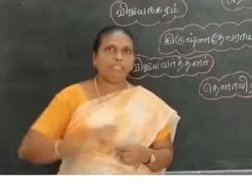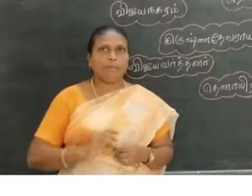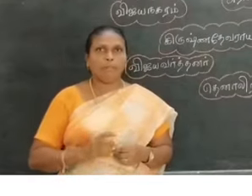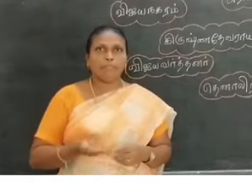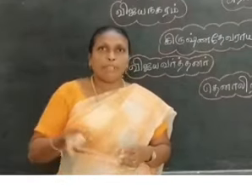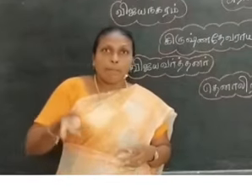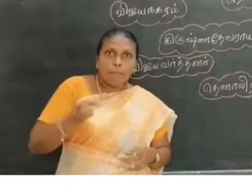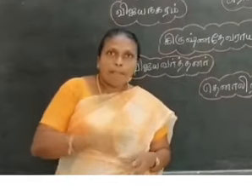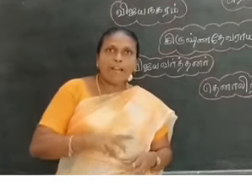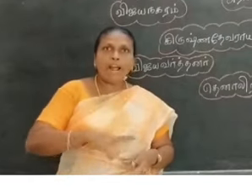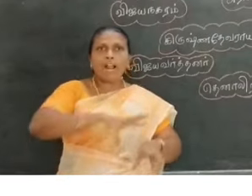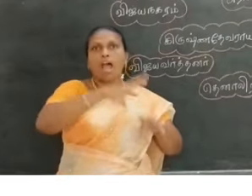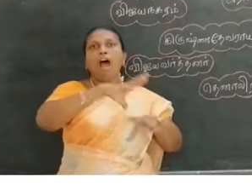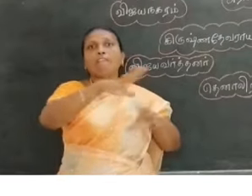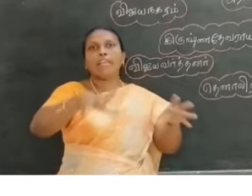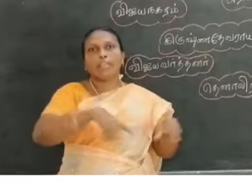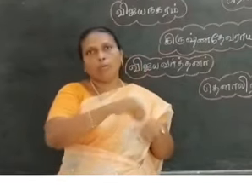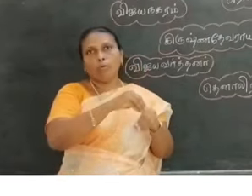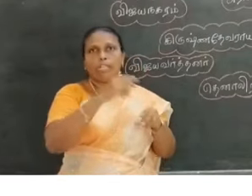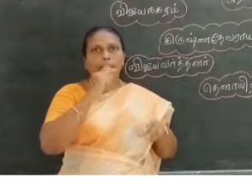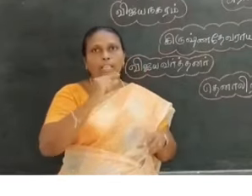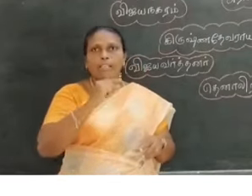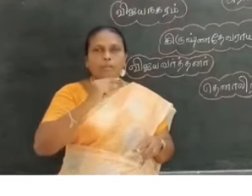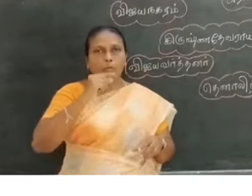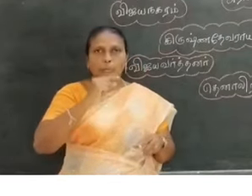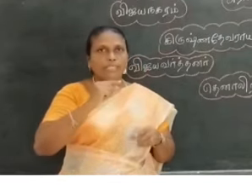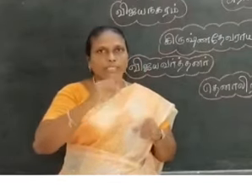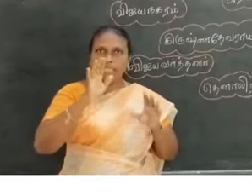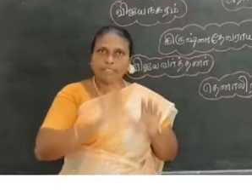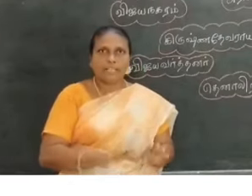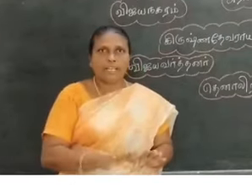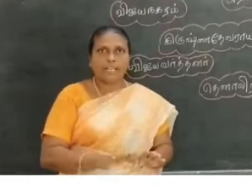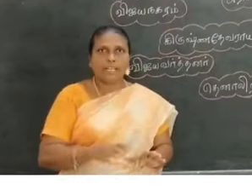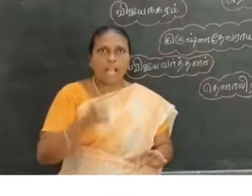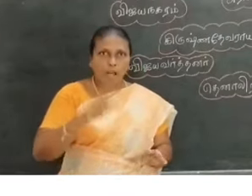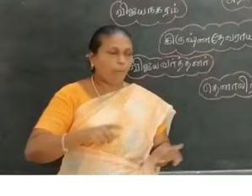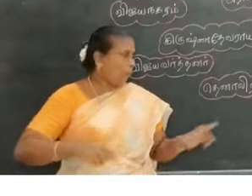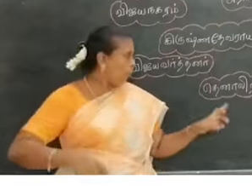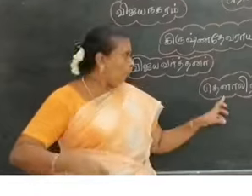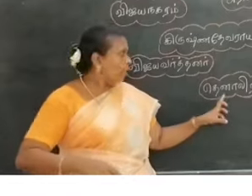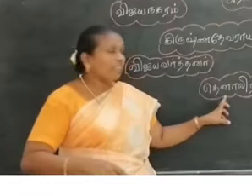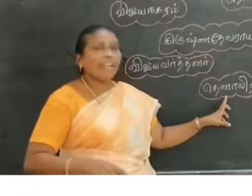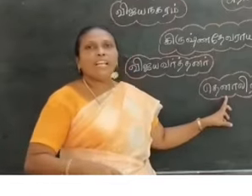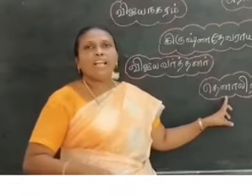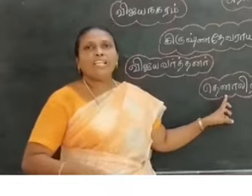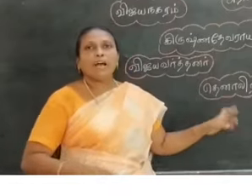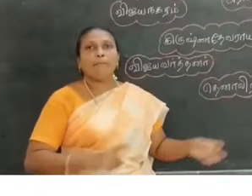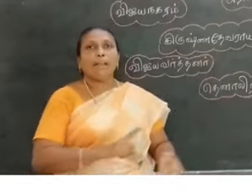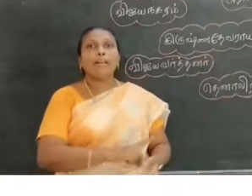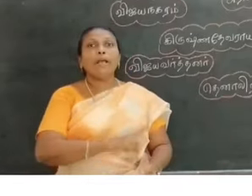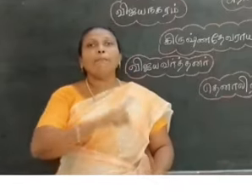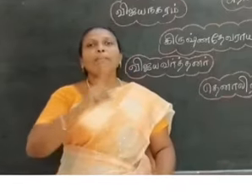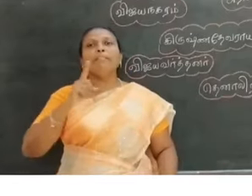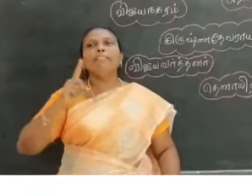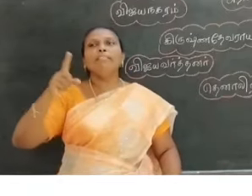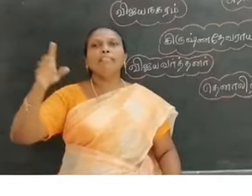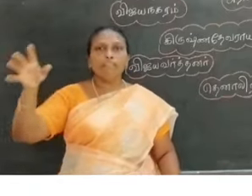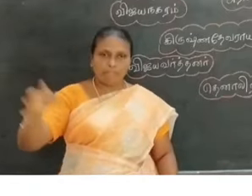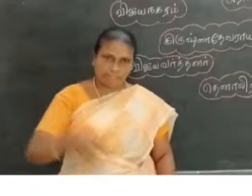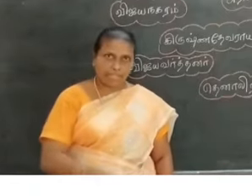போயிட்டாரு. மறுநாள் அவை கூடி பேசிட்டு இருந்தாங்க. அப்போ தெனாலிராமன் பிந்தி